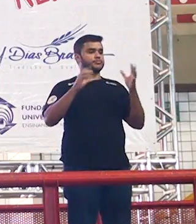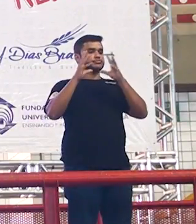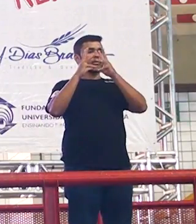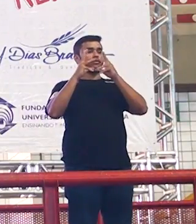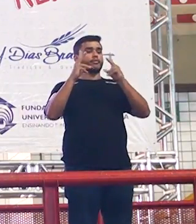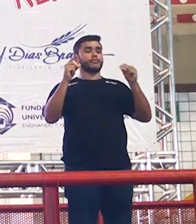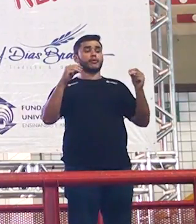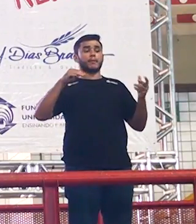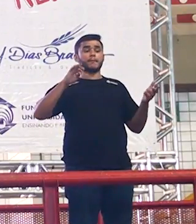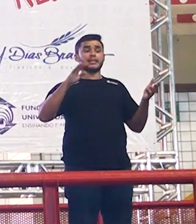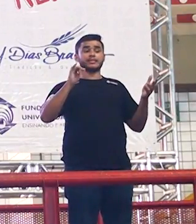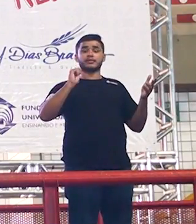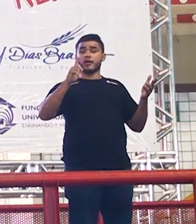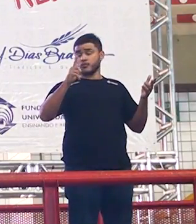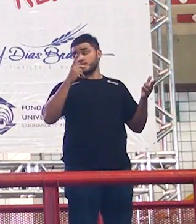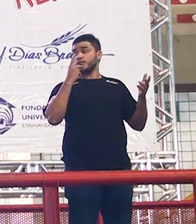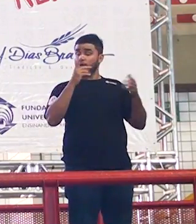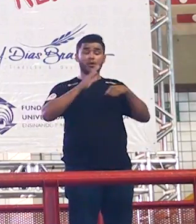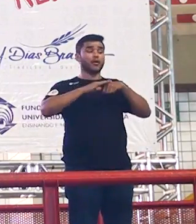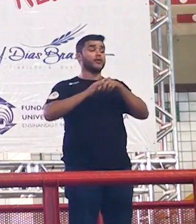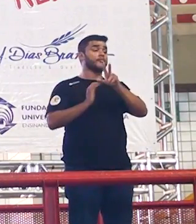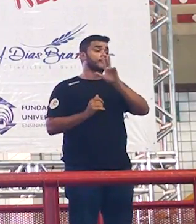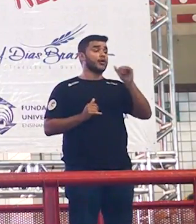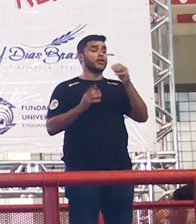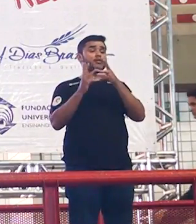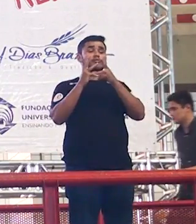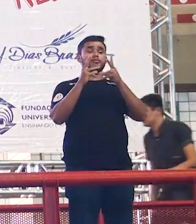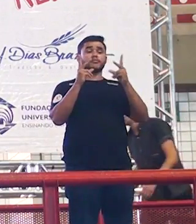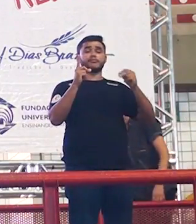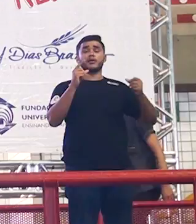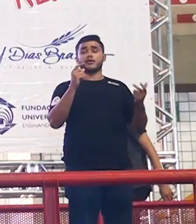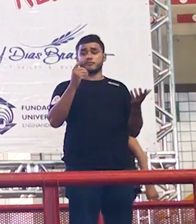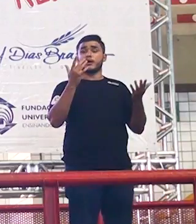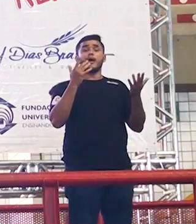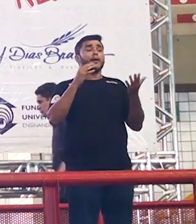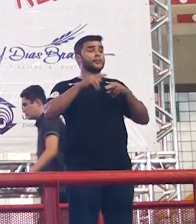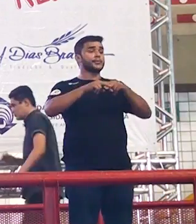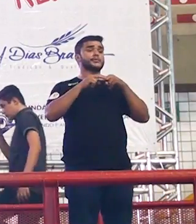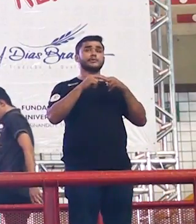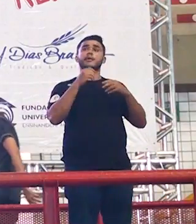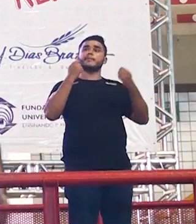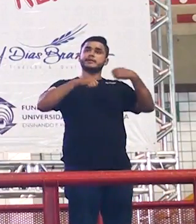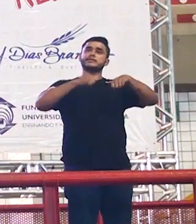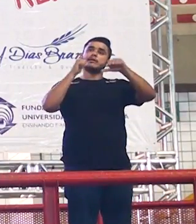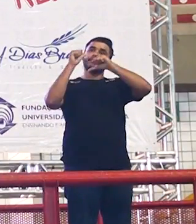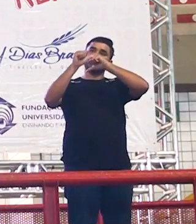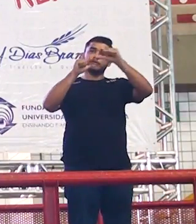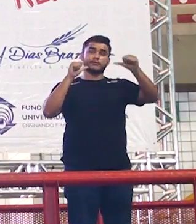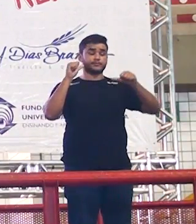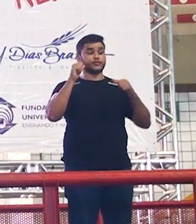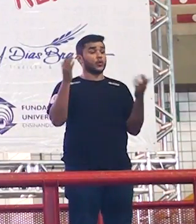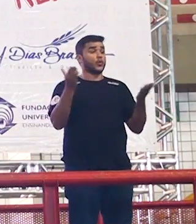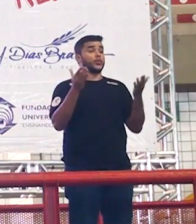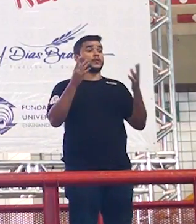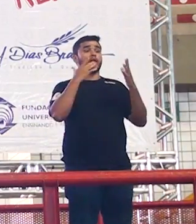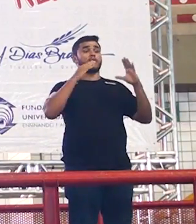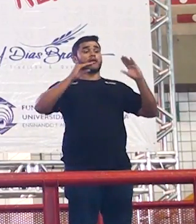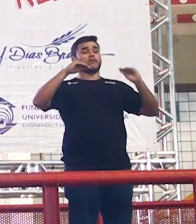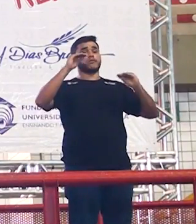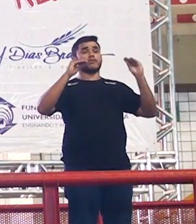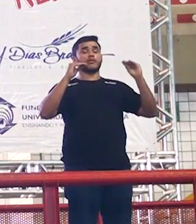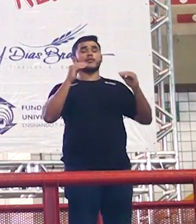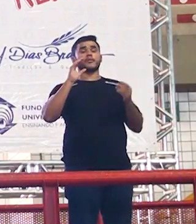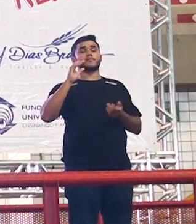pás antigas feitas em metais oxidavam muito rapidamente e aí tinham que ser trocadas. Hoje em dia as pás